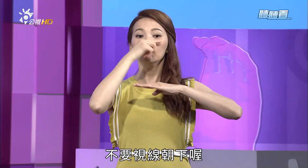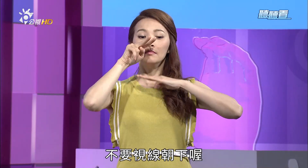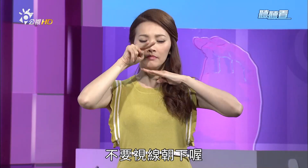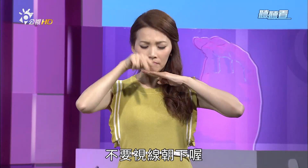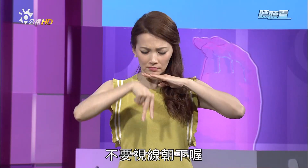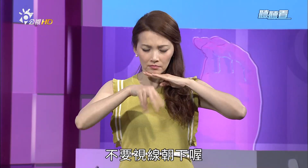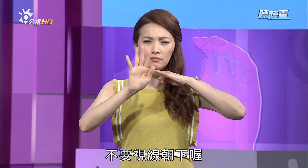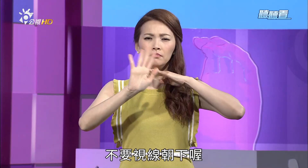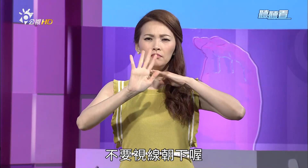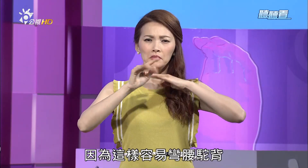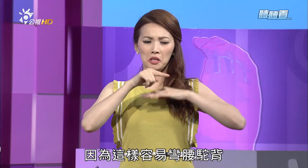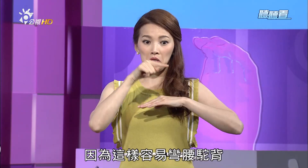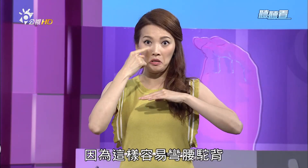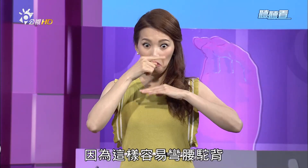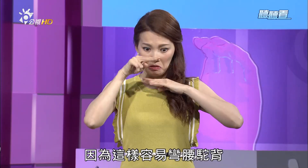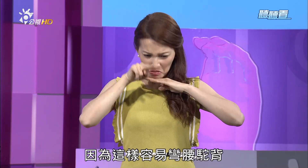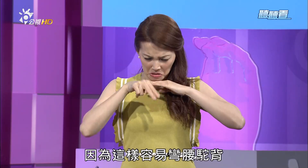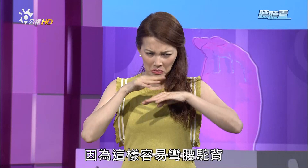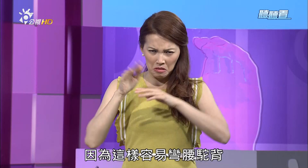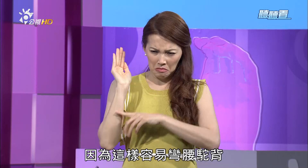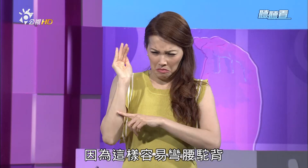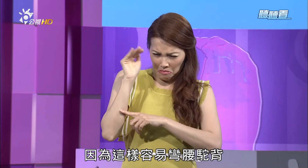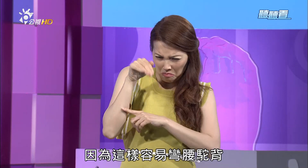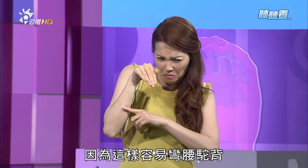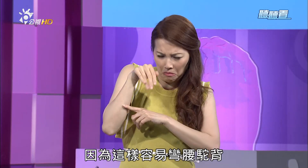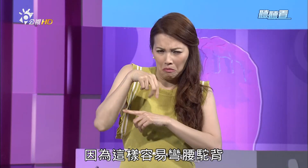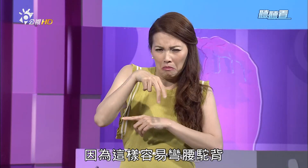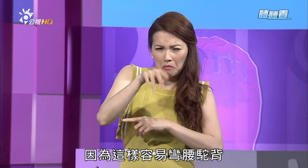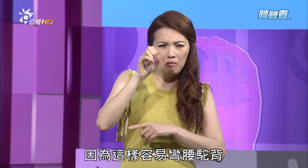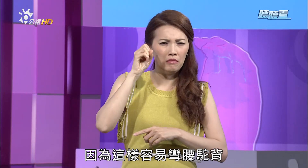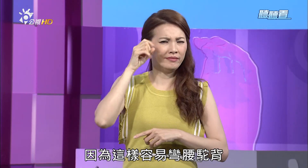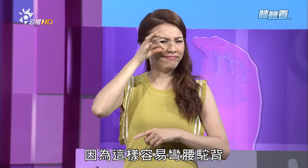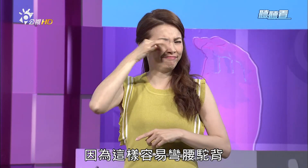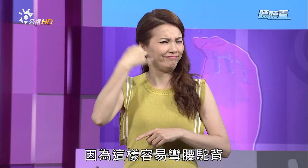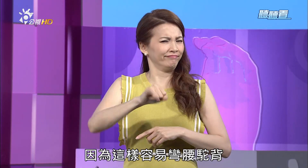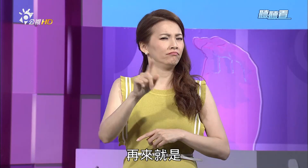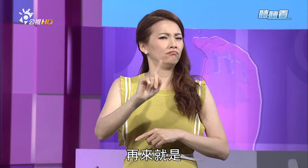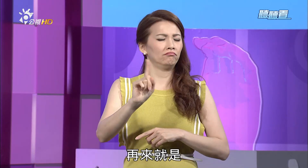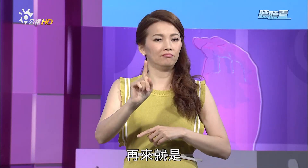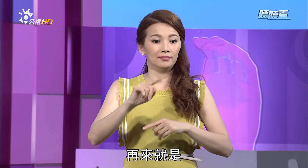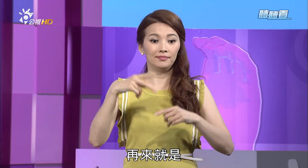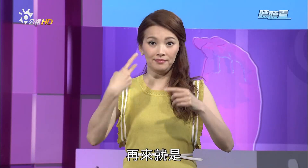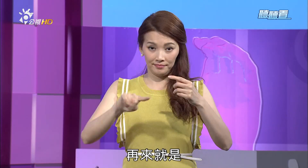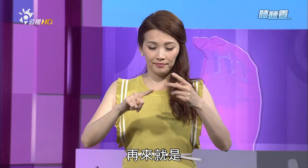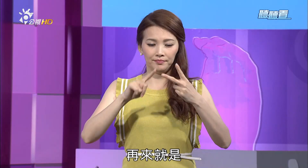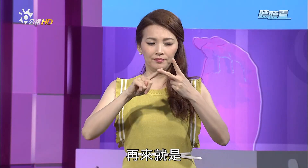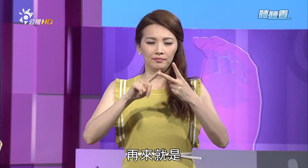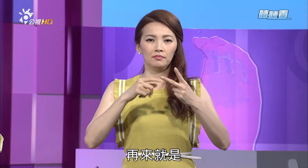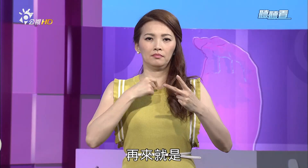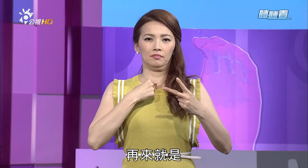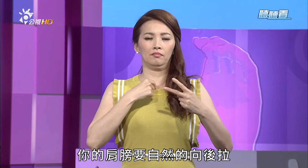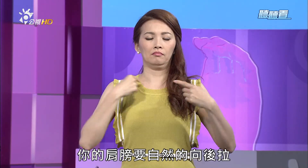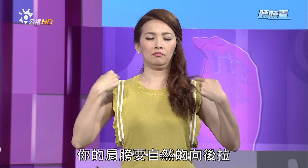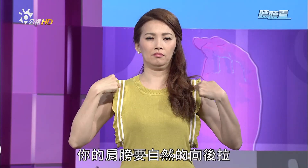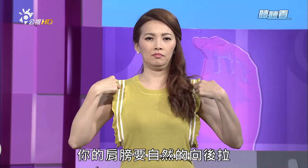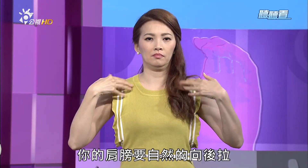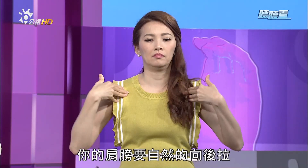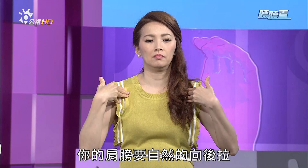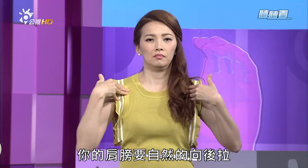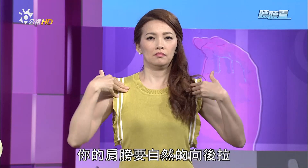朝下哦，因为这样啊容易弯腰驼背。再来呢，就是你的肩膀要